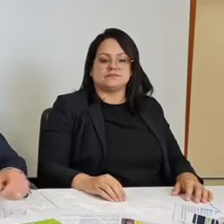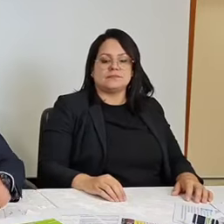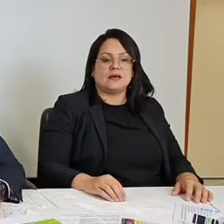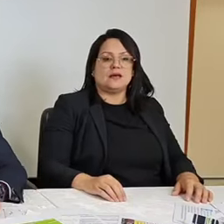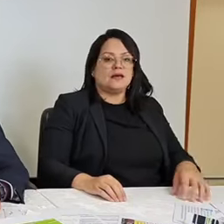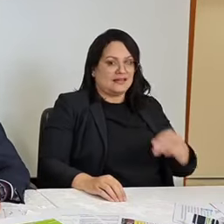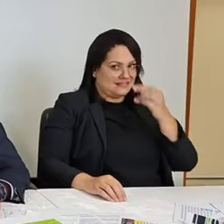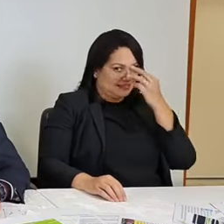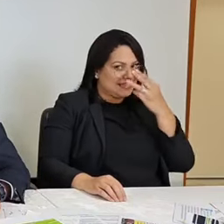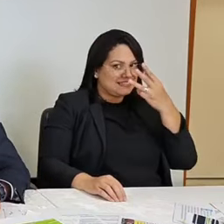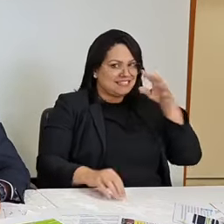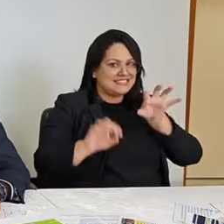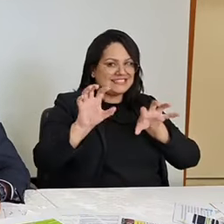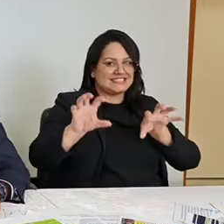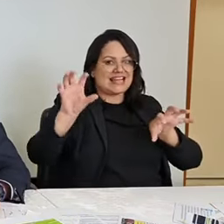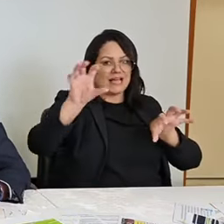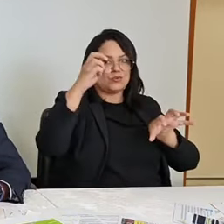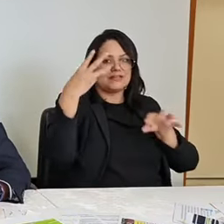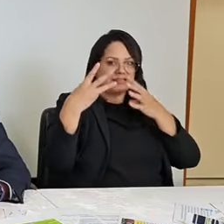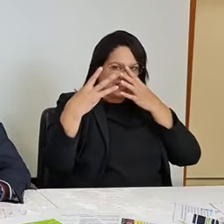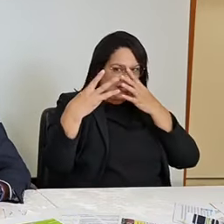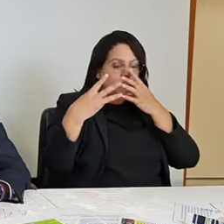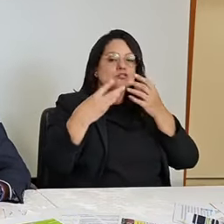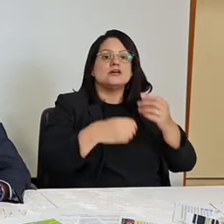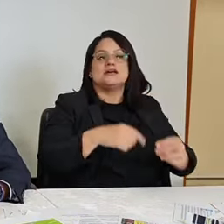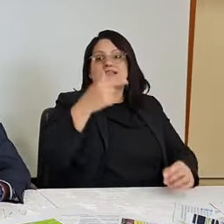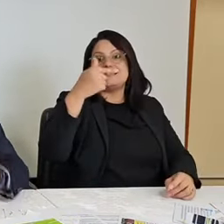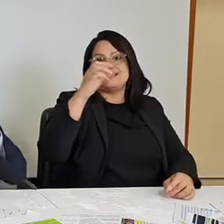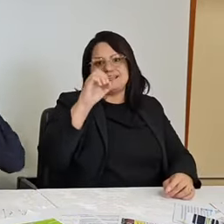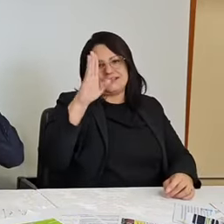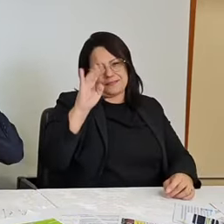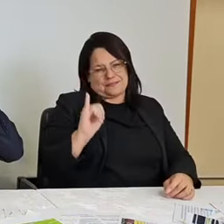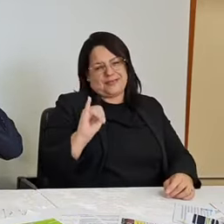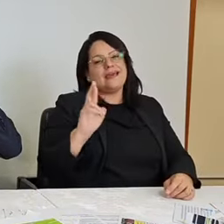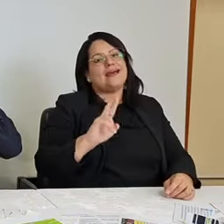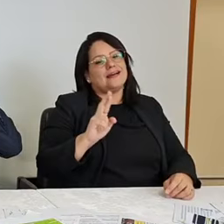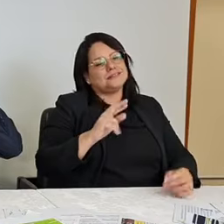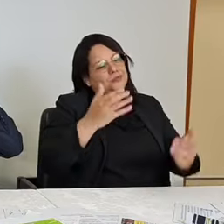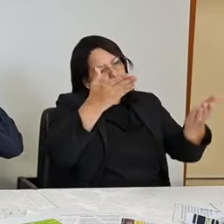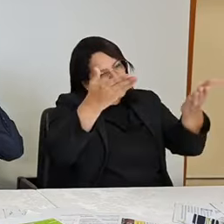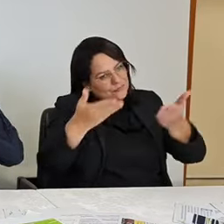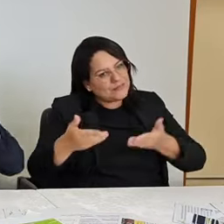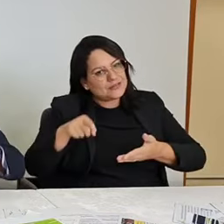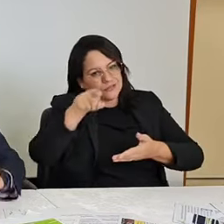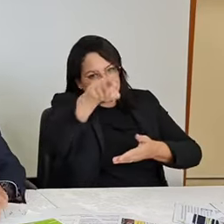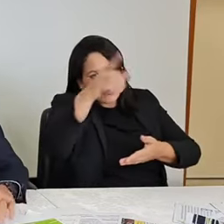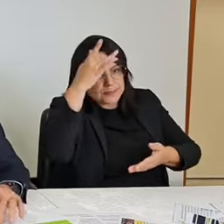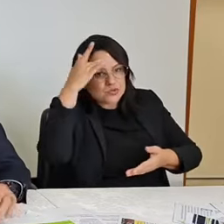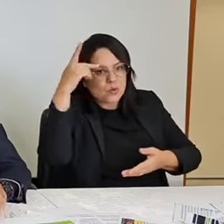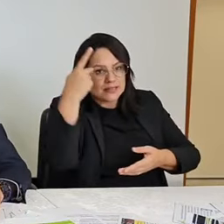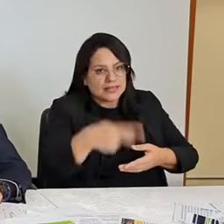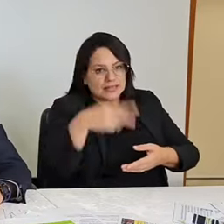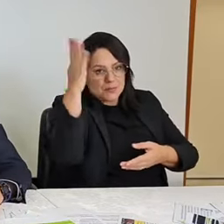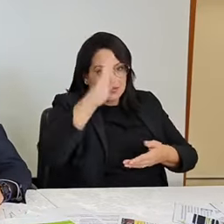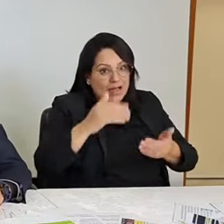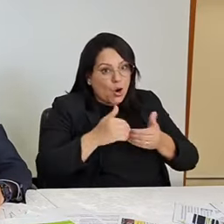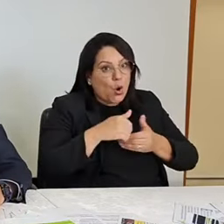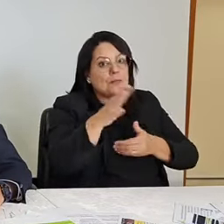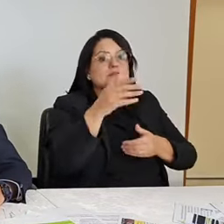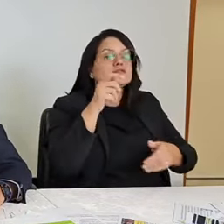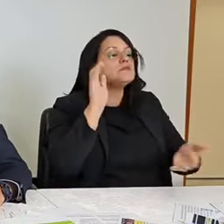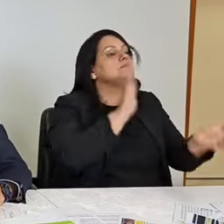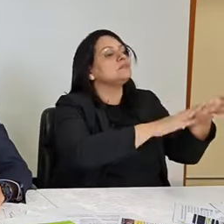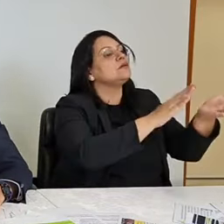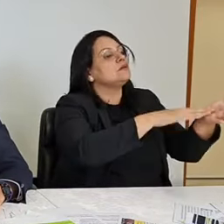foram 70 bilhões de reais. Então convido aqui a todos que, cidadãos do Brasil inteiro, quando começar o ano eleitoral, cobre o